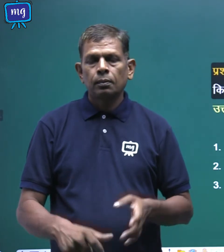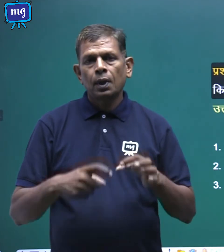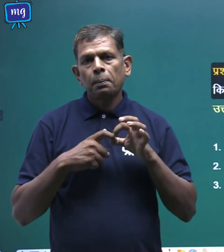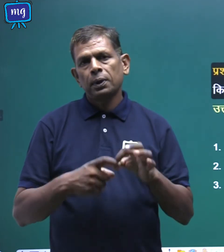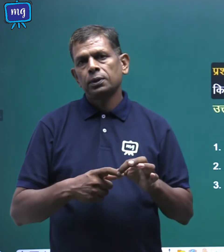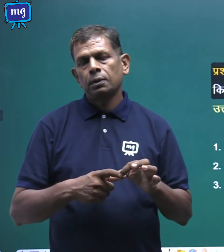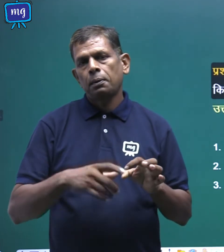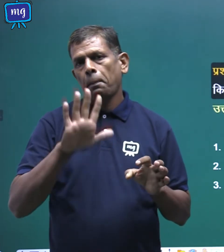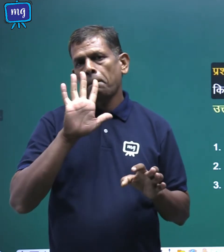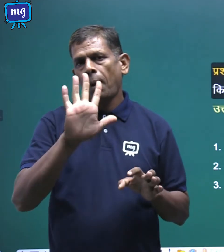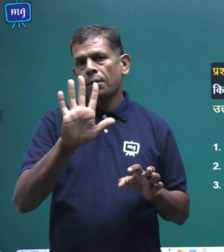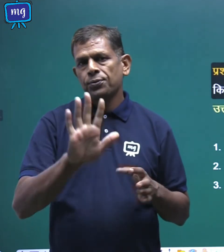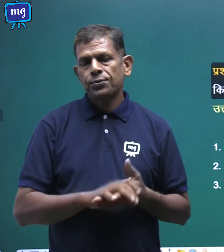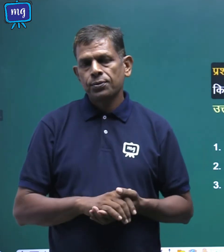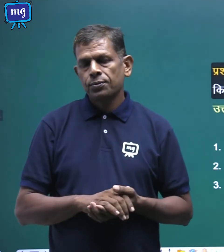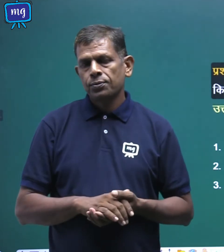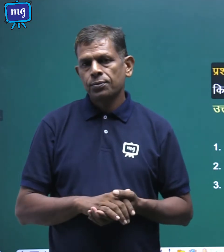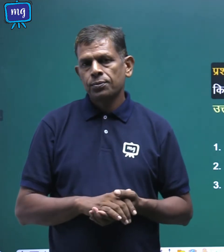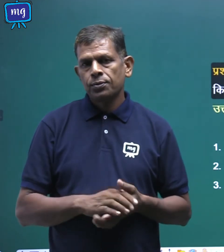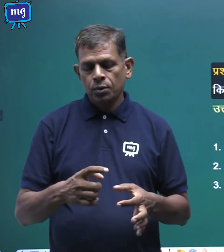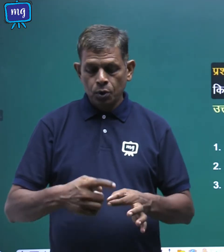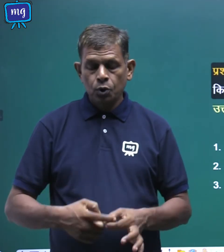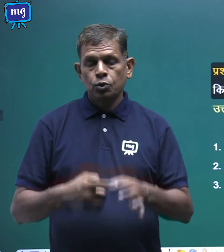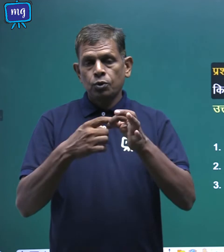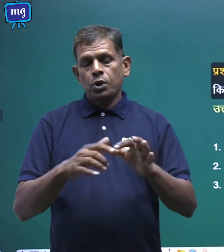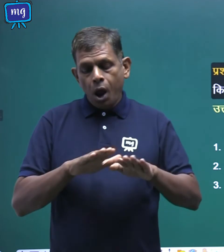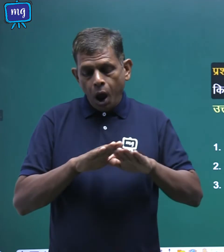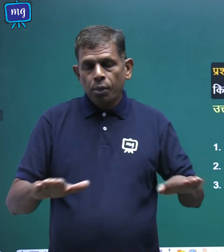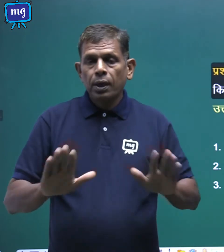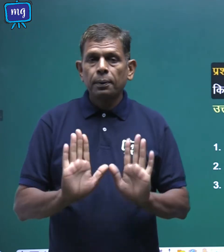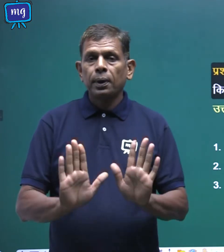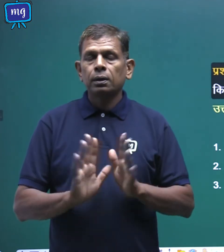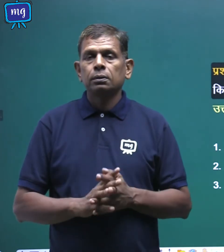प्रश्न 5, लक्षणों के आधार पर